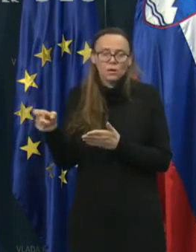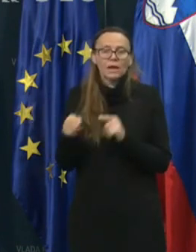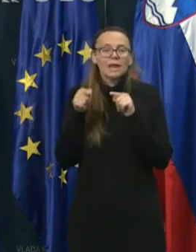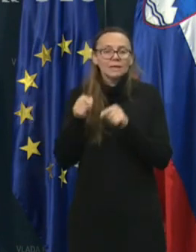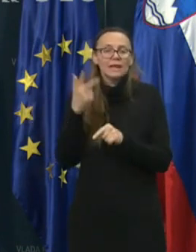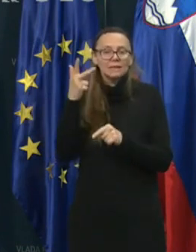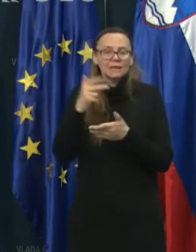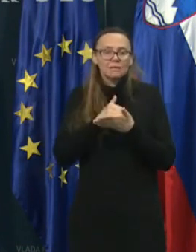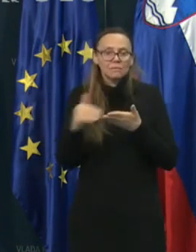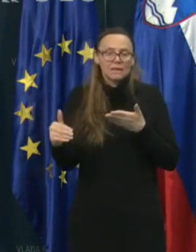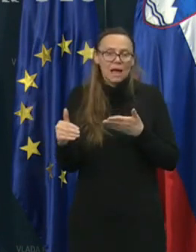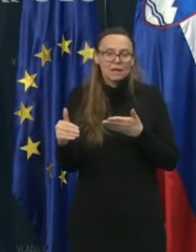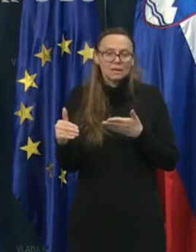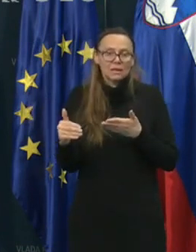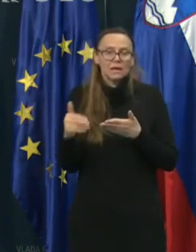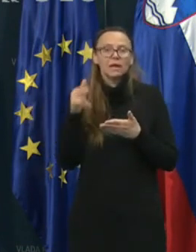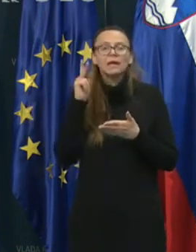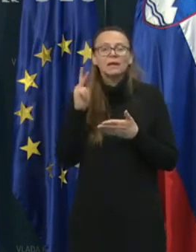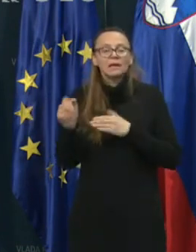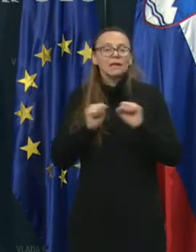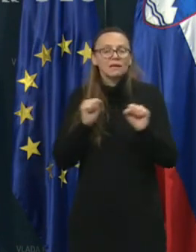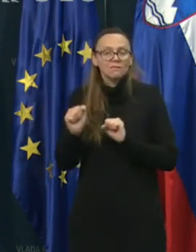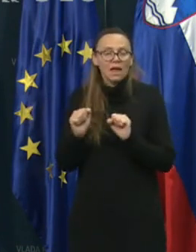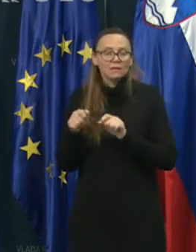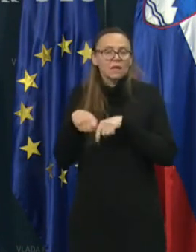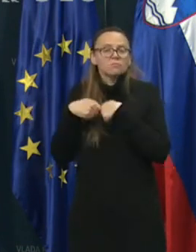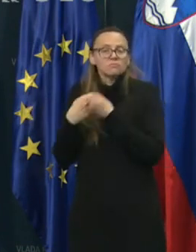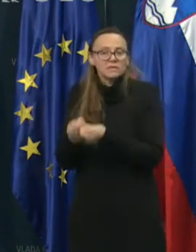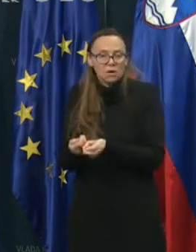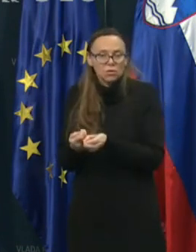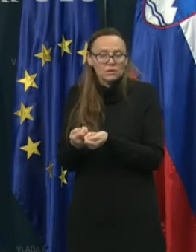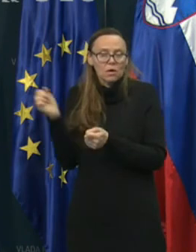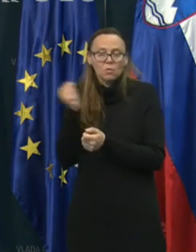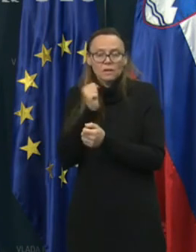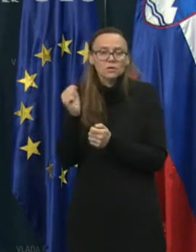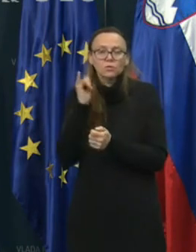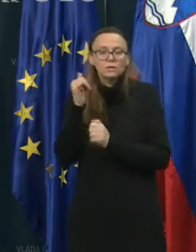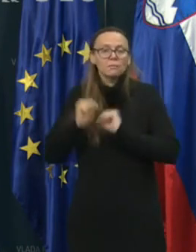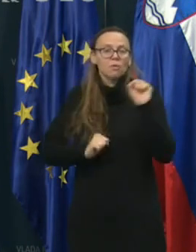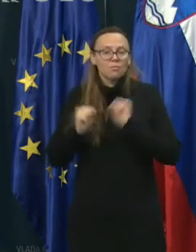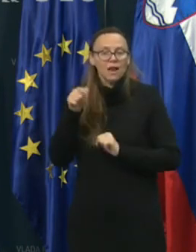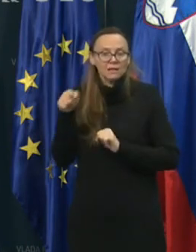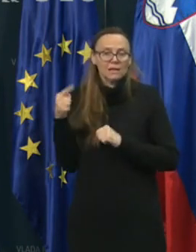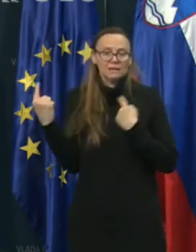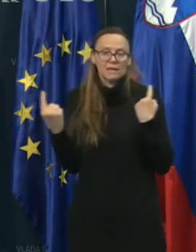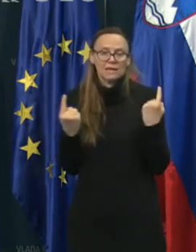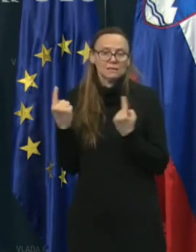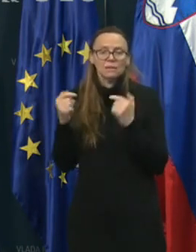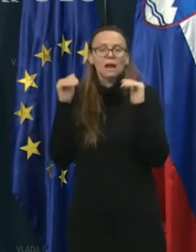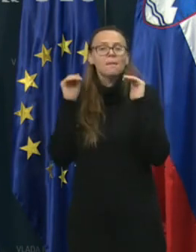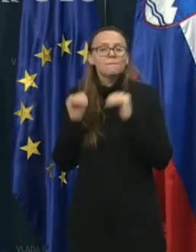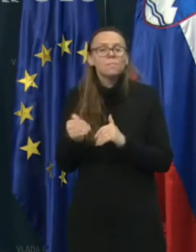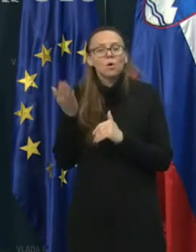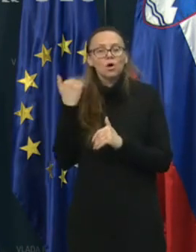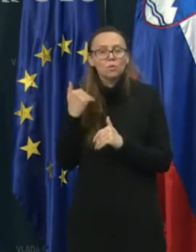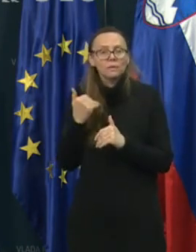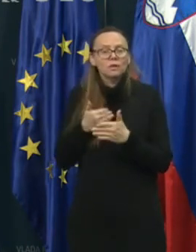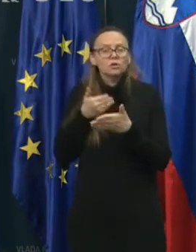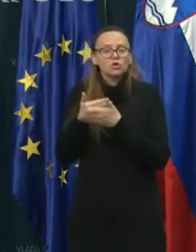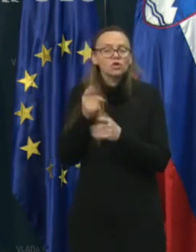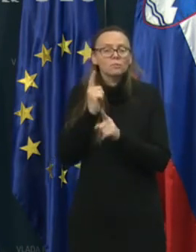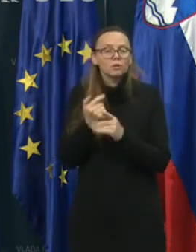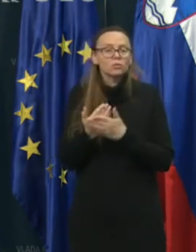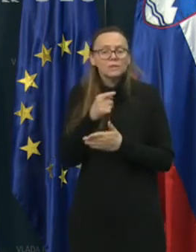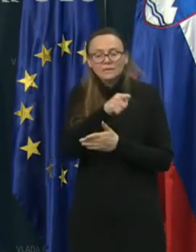3 milijarde, ki jih vlada zagotavlja za to, da bi obvladali te razmere, morajo biti dostopne tudi